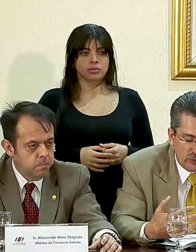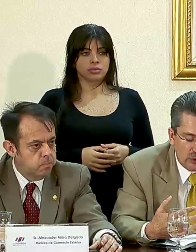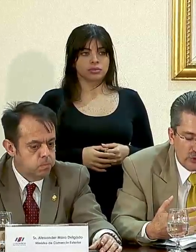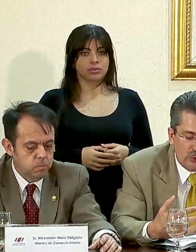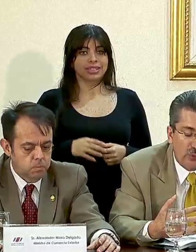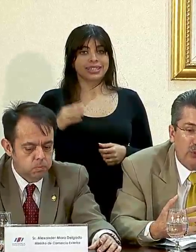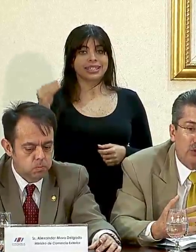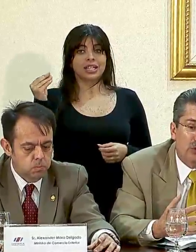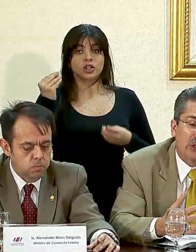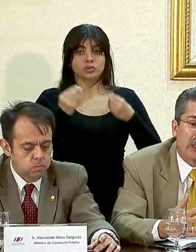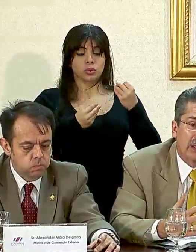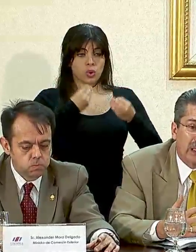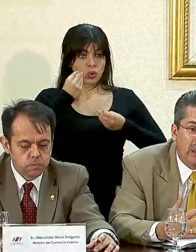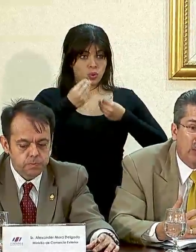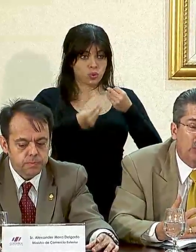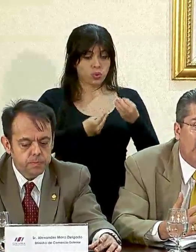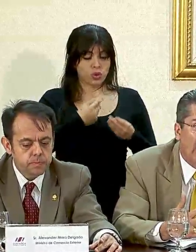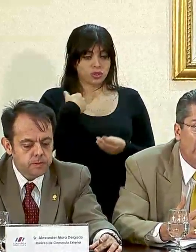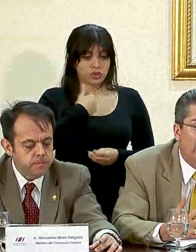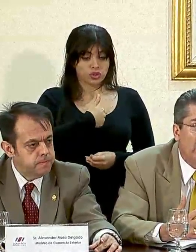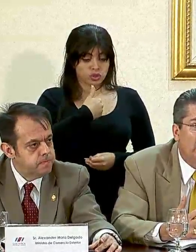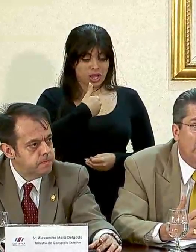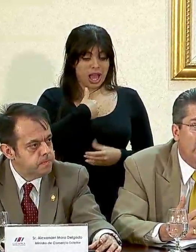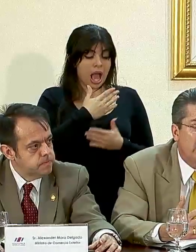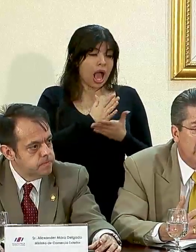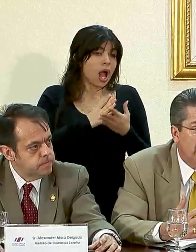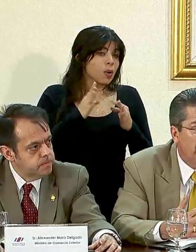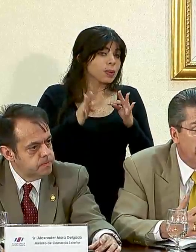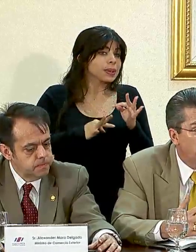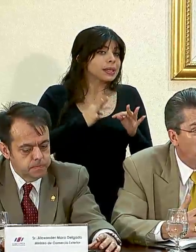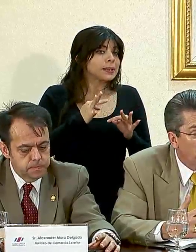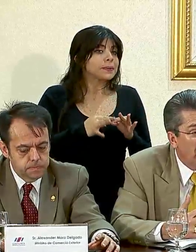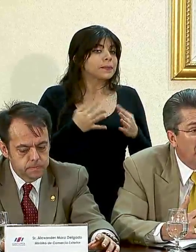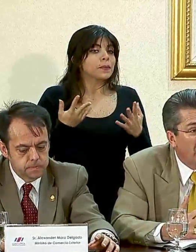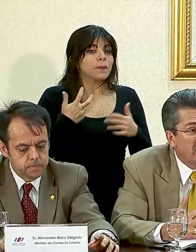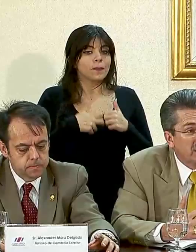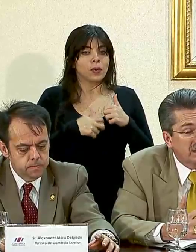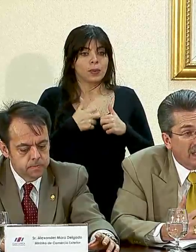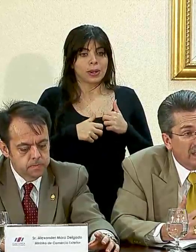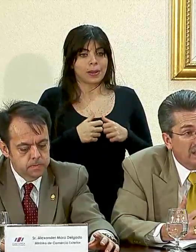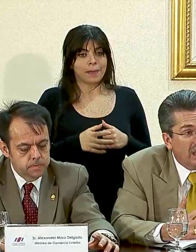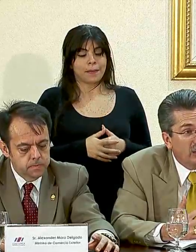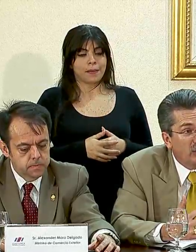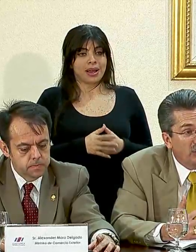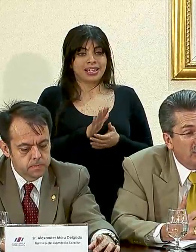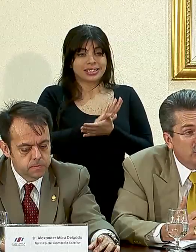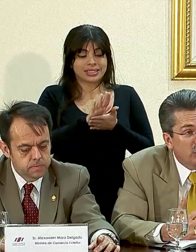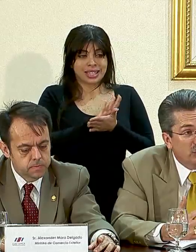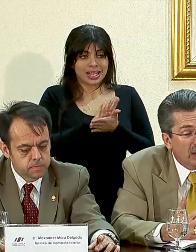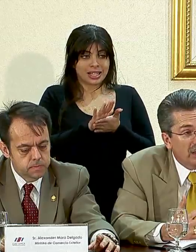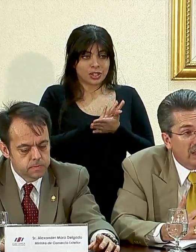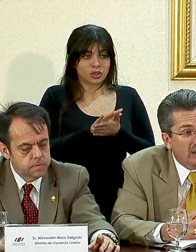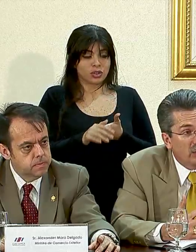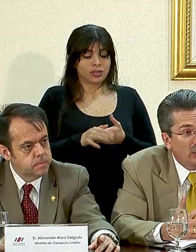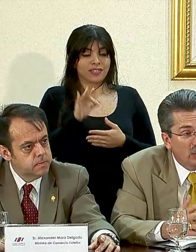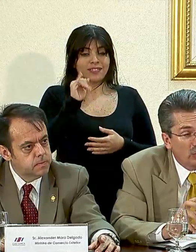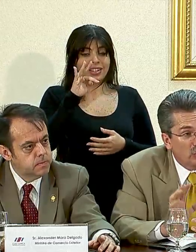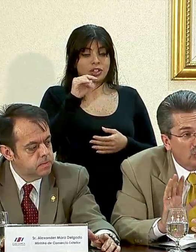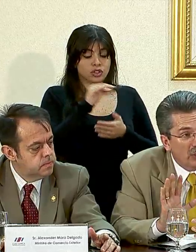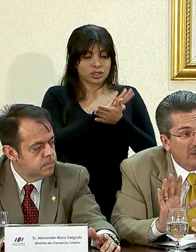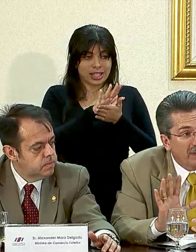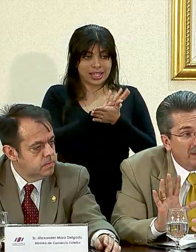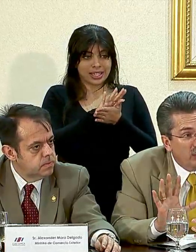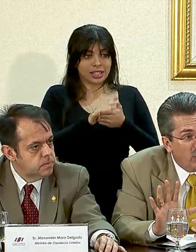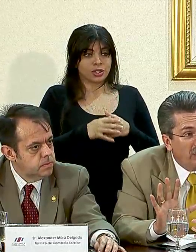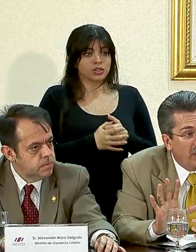Y los productos en que tenemos algún tipo de problema sanitario o fitosanitario